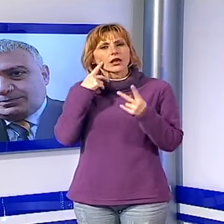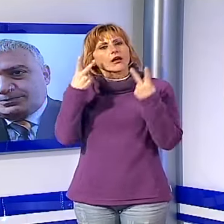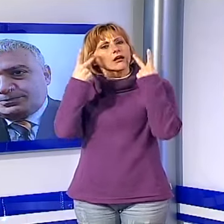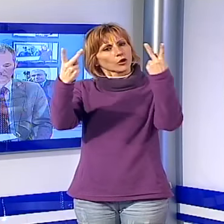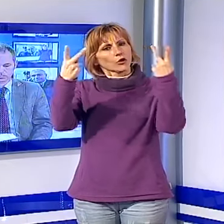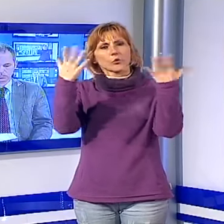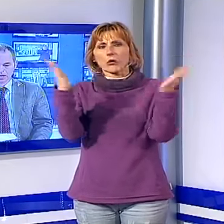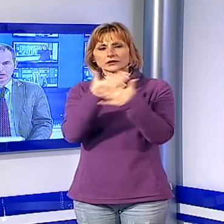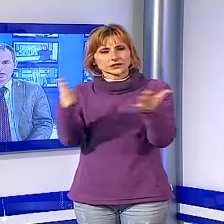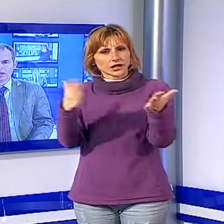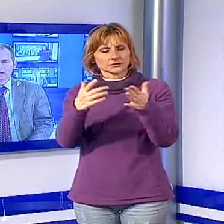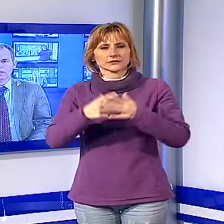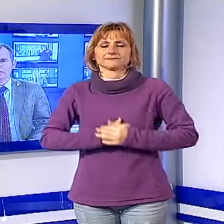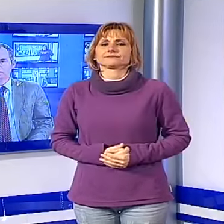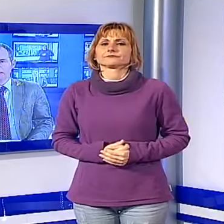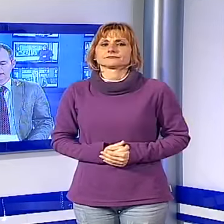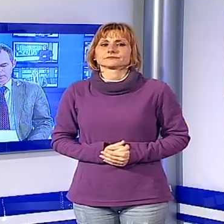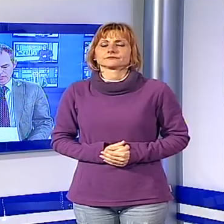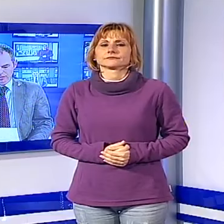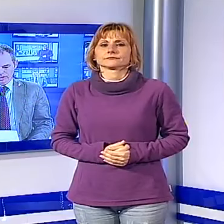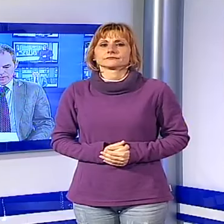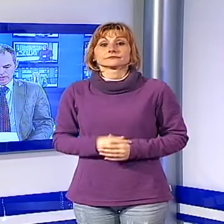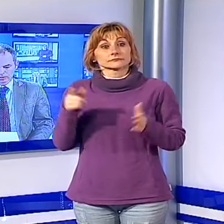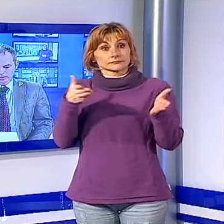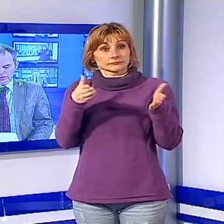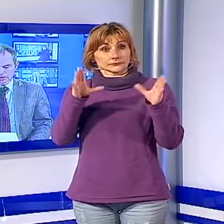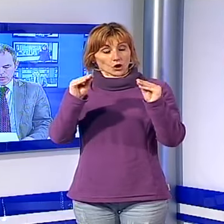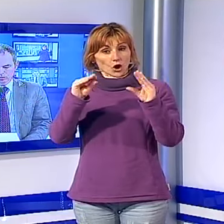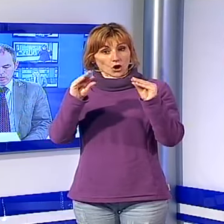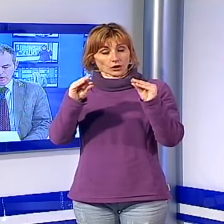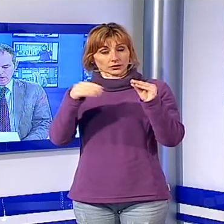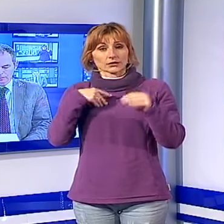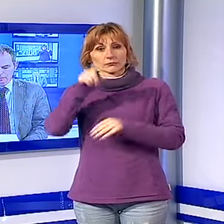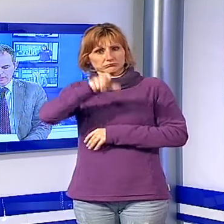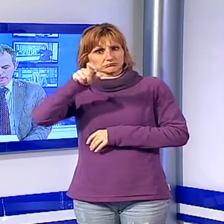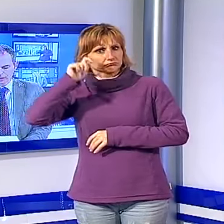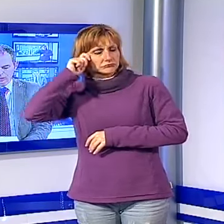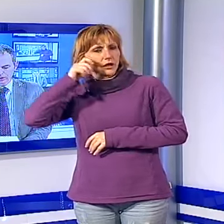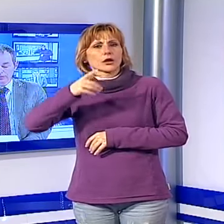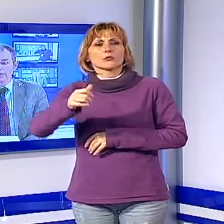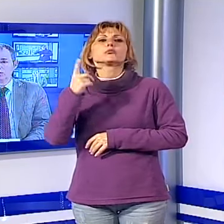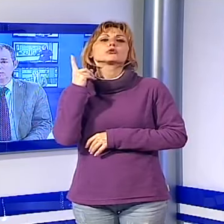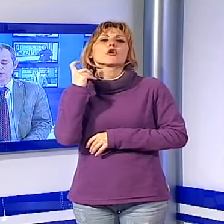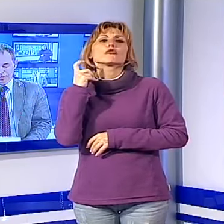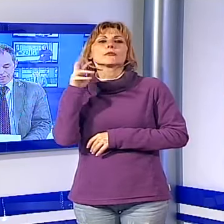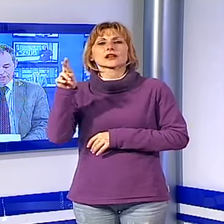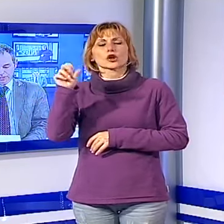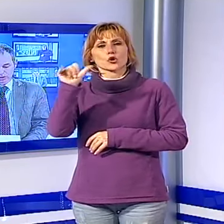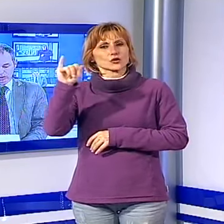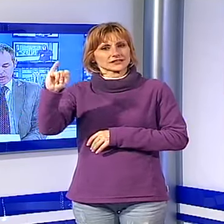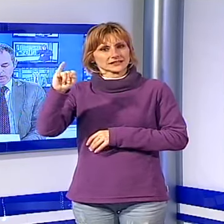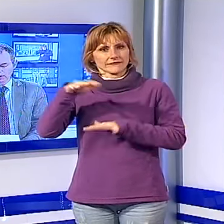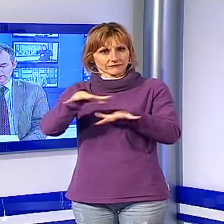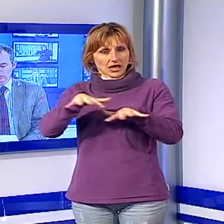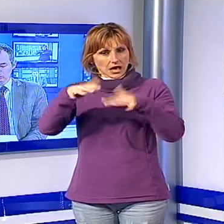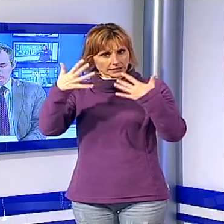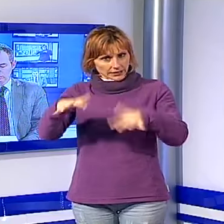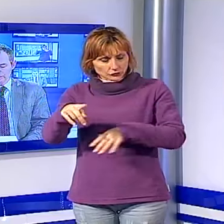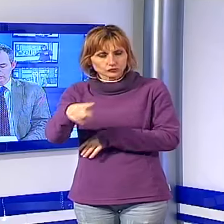tutti. Nella nottata malviventi hanno messo a segno un furto alla profumeria Rossi in via Rosmini a via Reggio, hanno